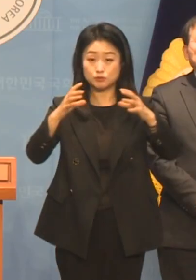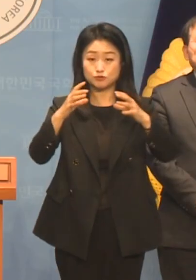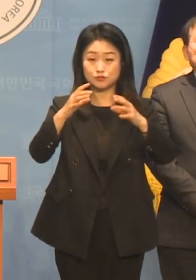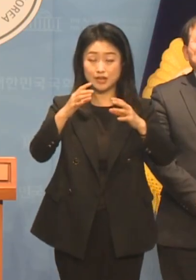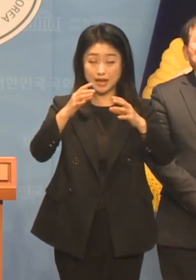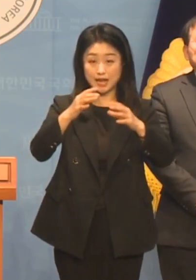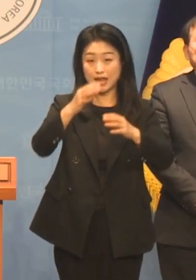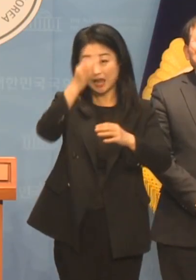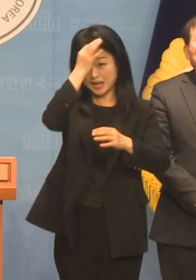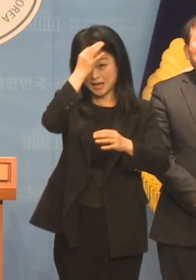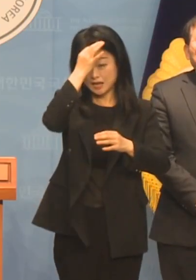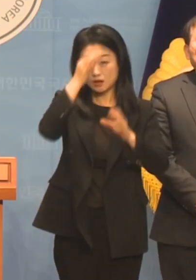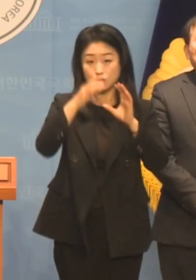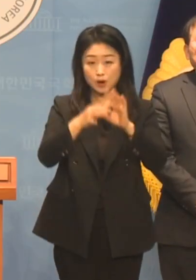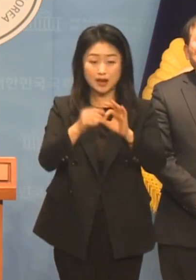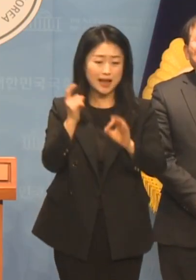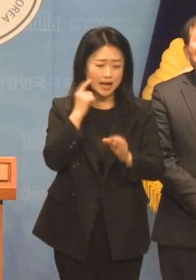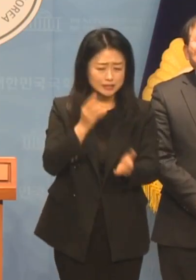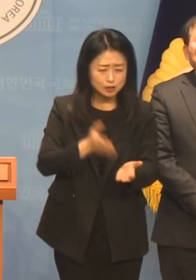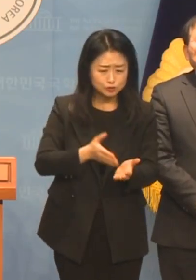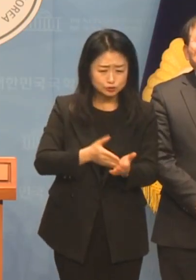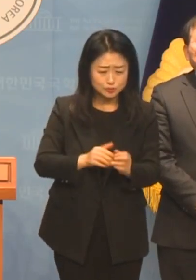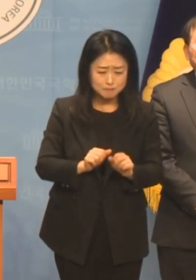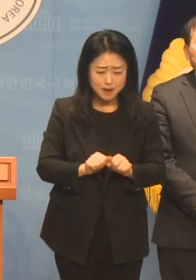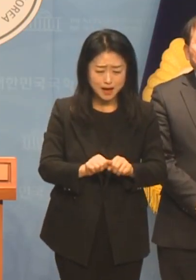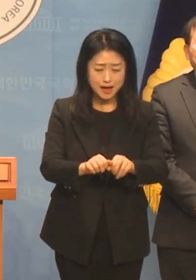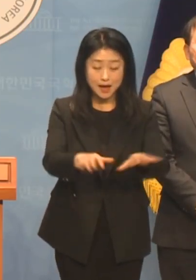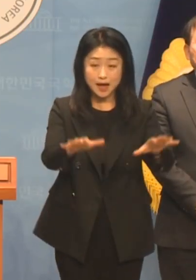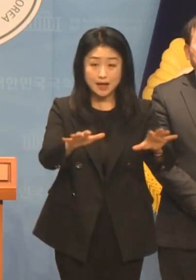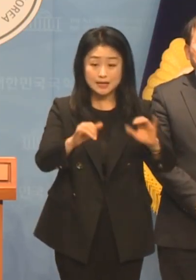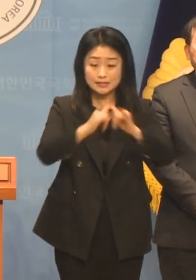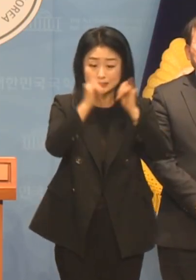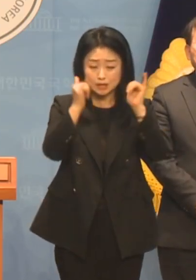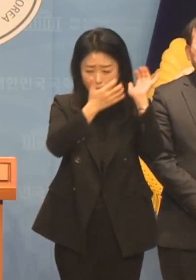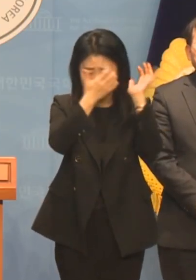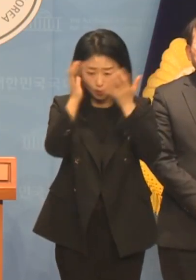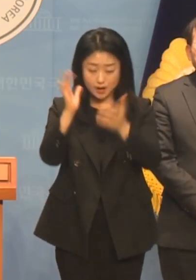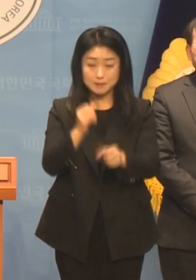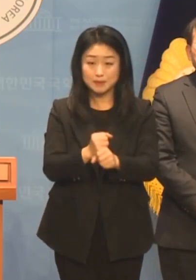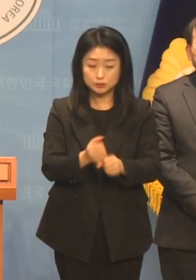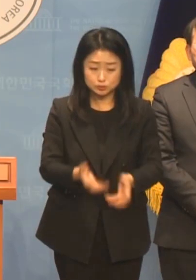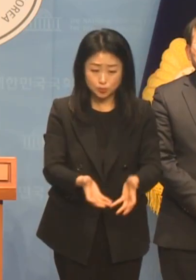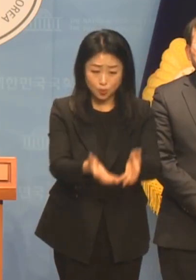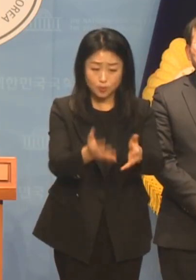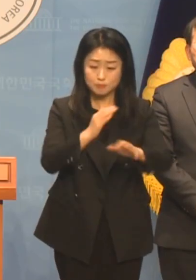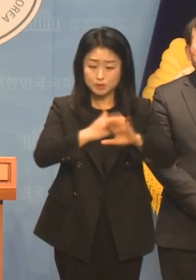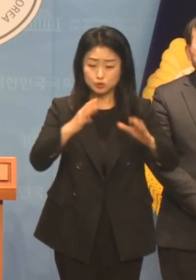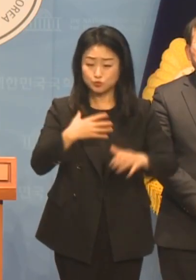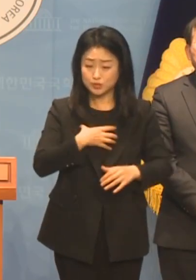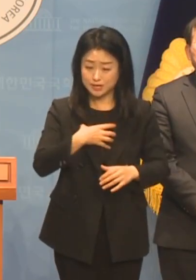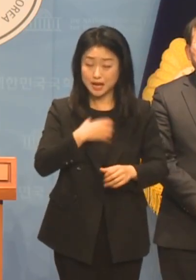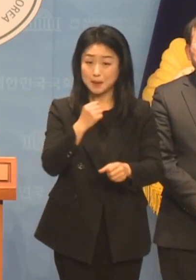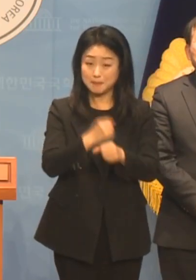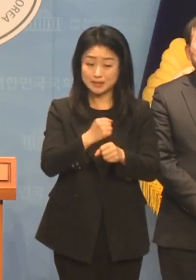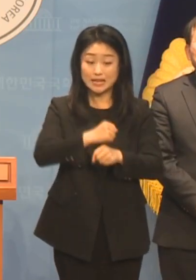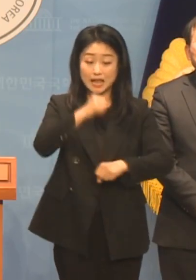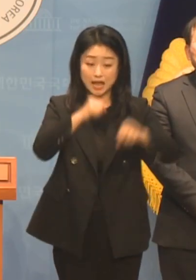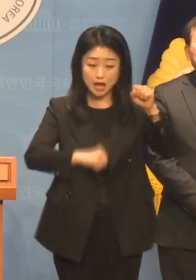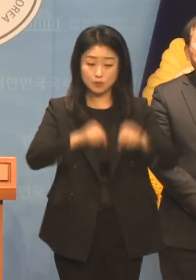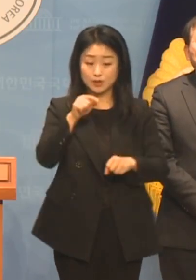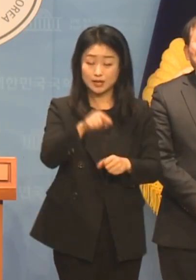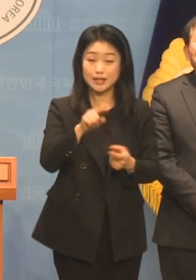대해 허위의 사실을 지속적으로 유포하여 사회 혼란을 조장하고 민주주의를 위태롭게 하는 행위에